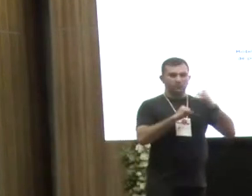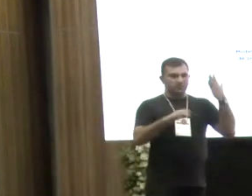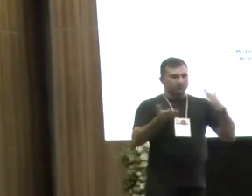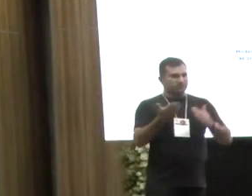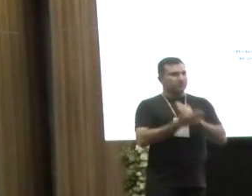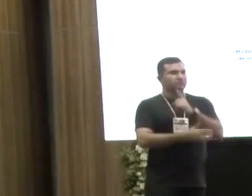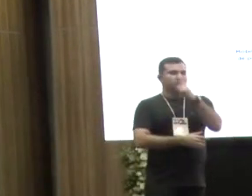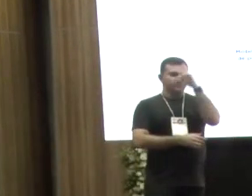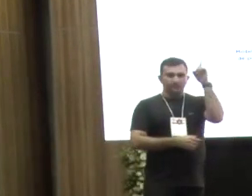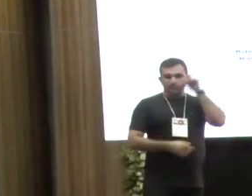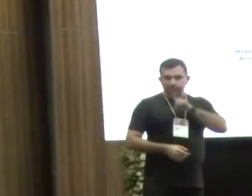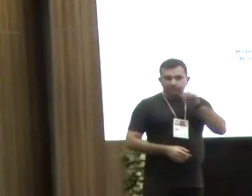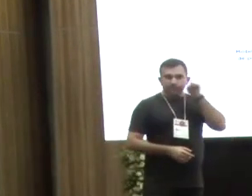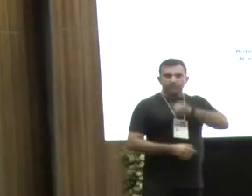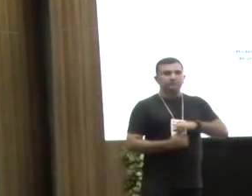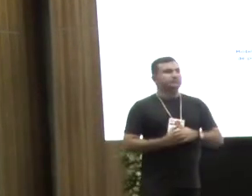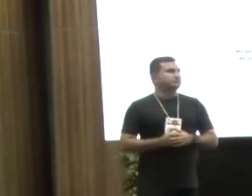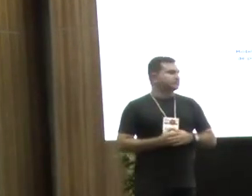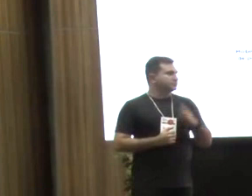Evolutiva.